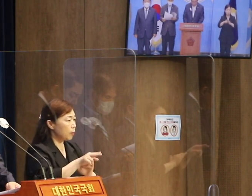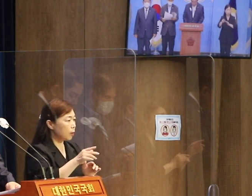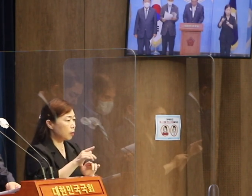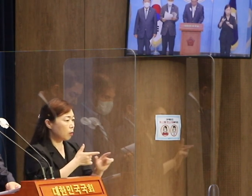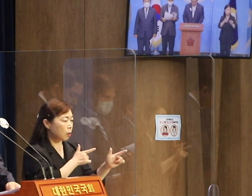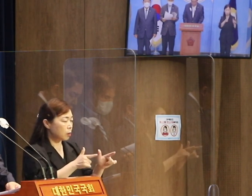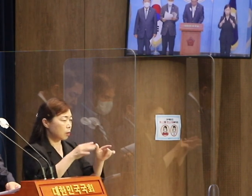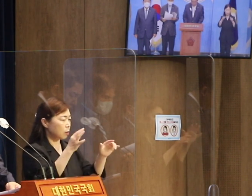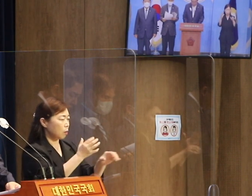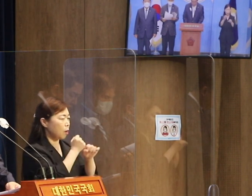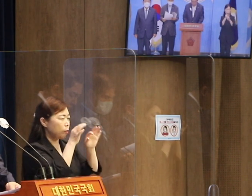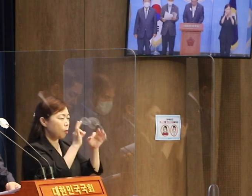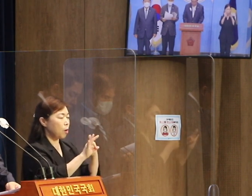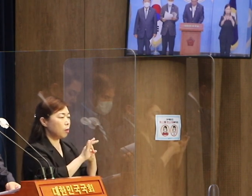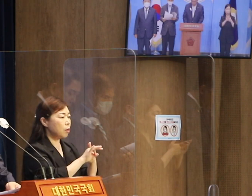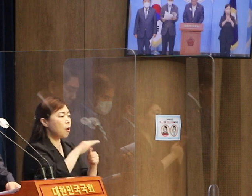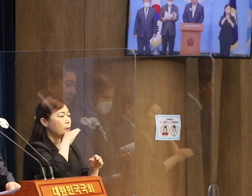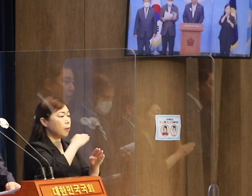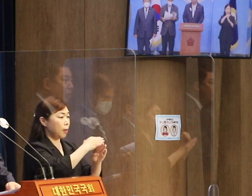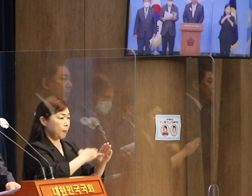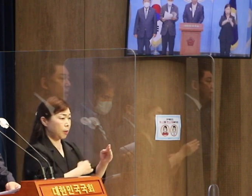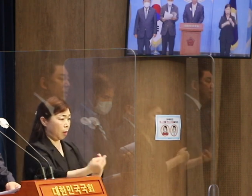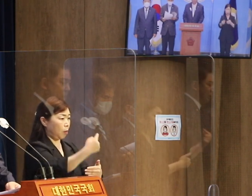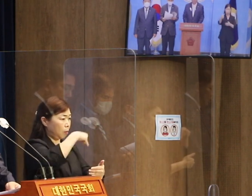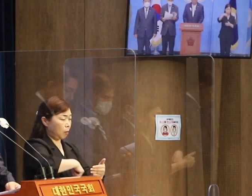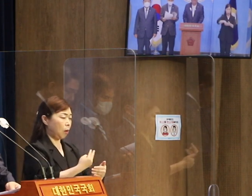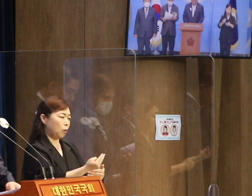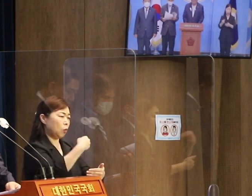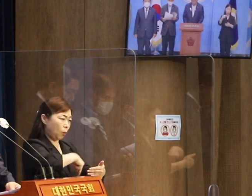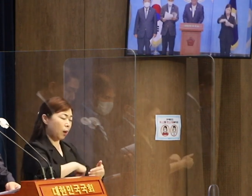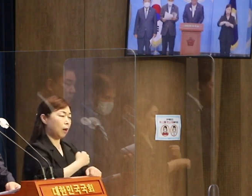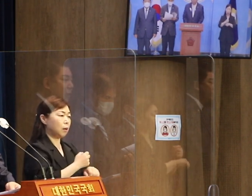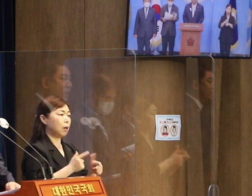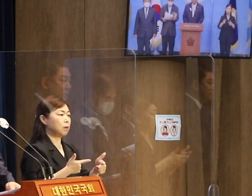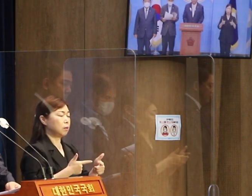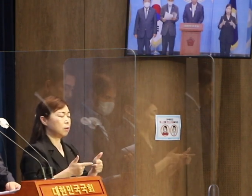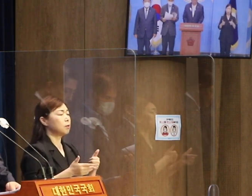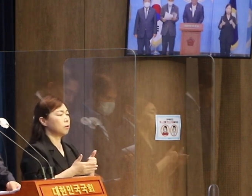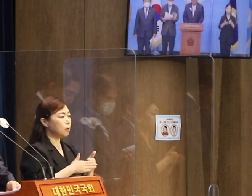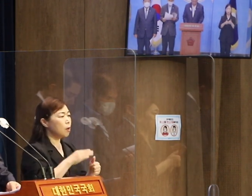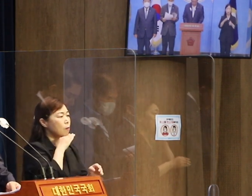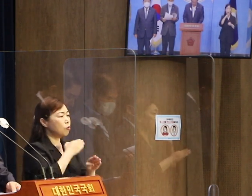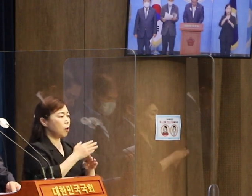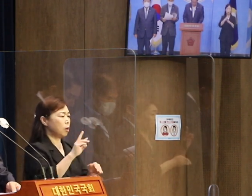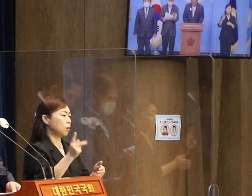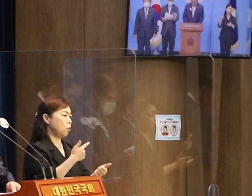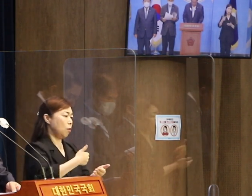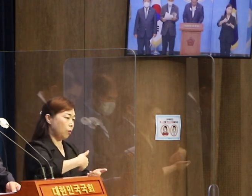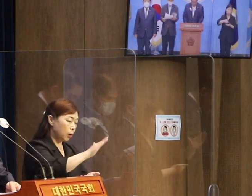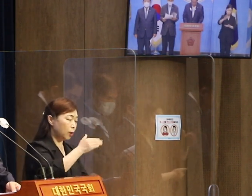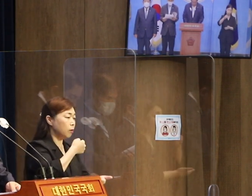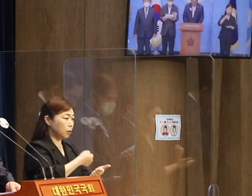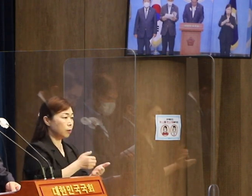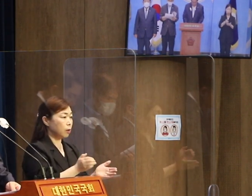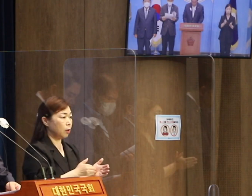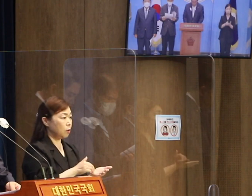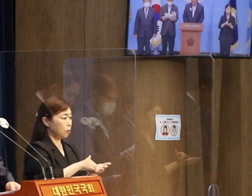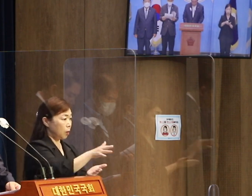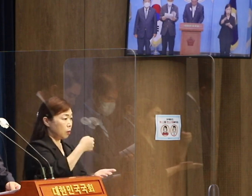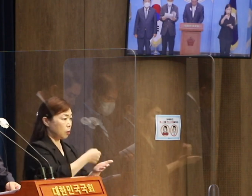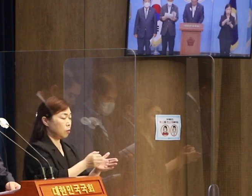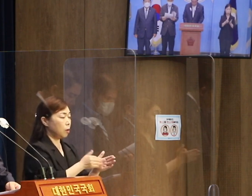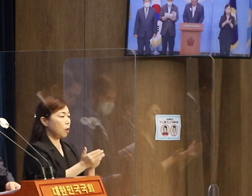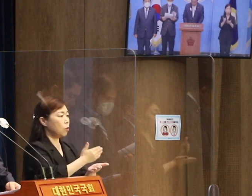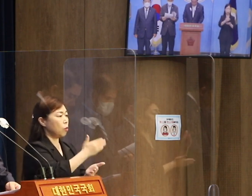때 귀순 의사의 진정성이 없다고 판단하고 이들을 북송하기로 했습니다. 추방 결정 후